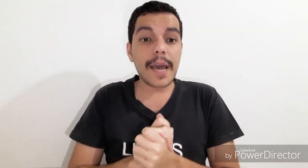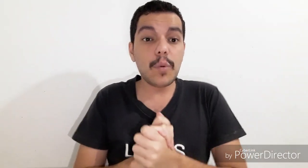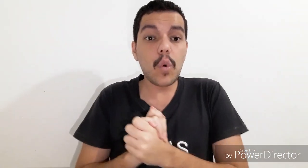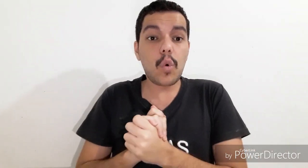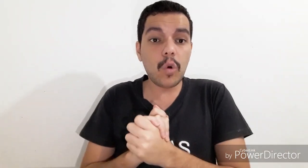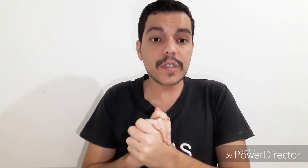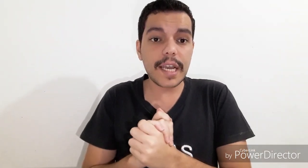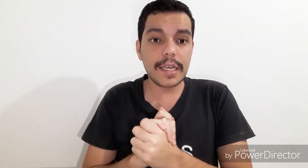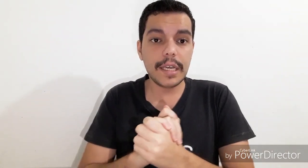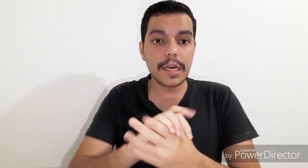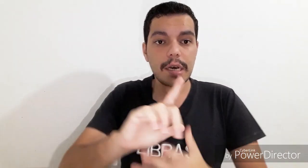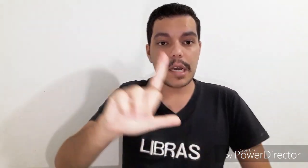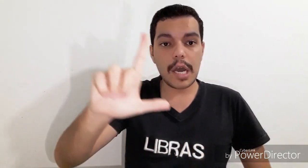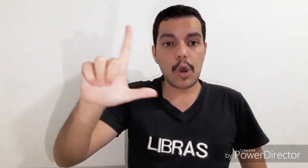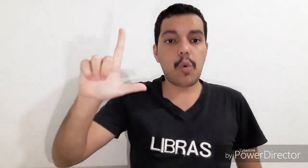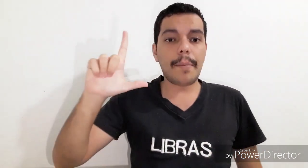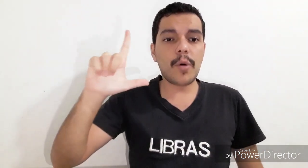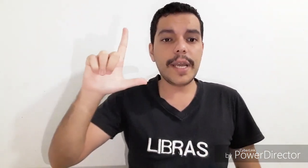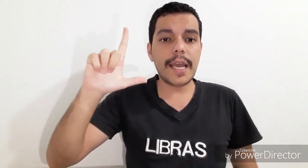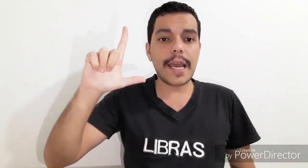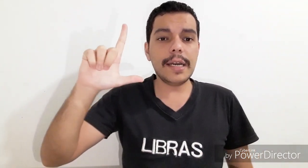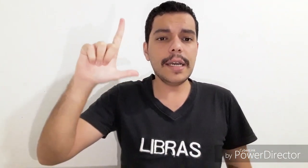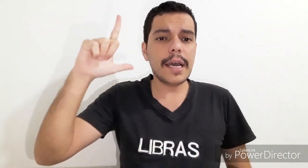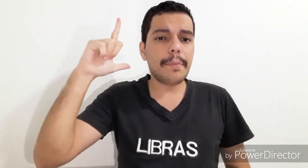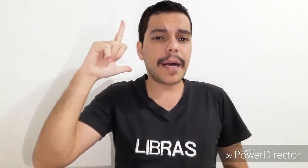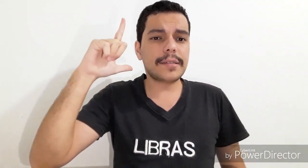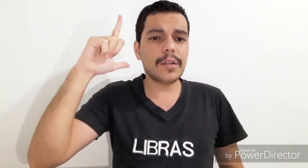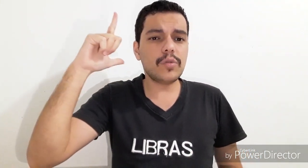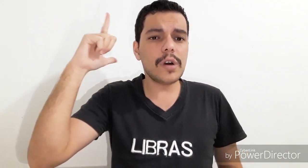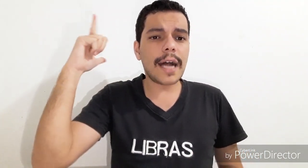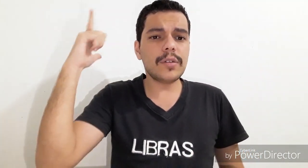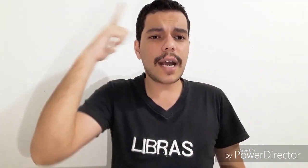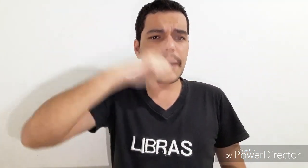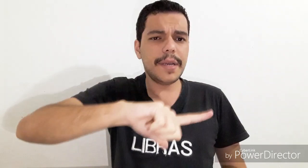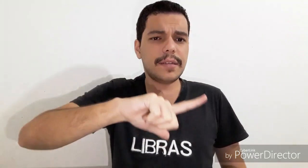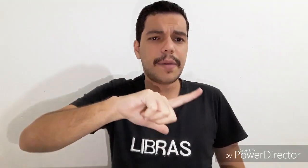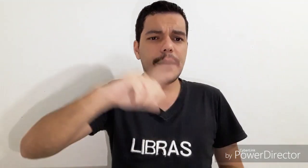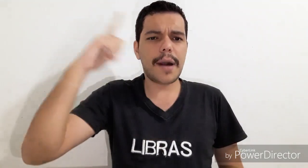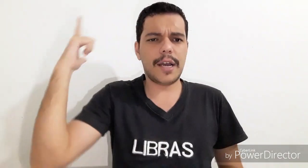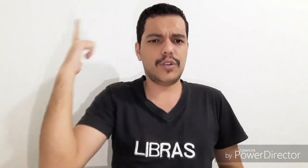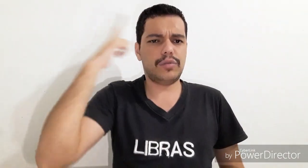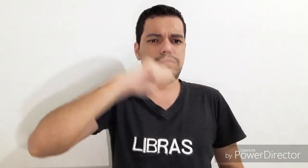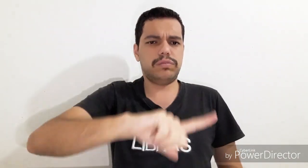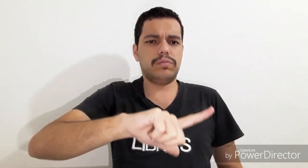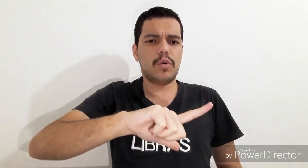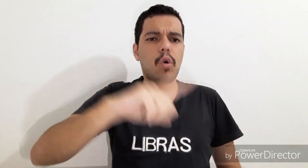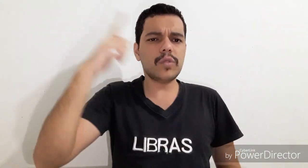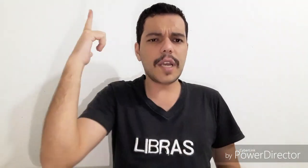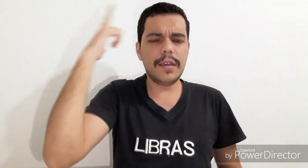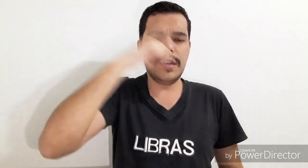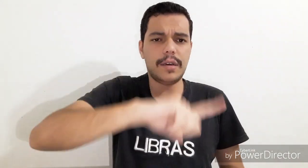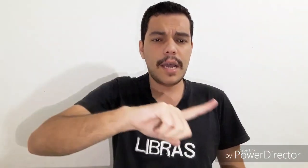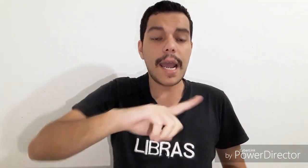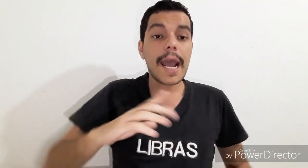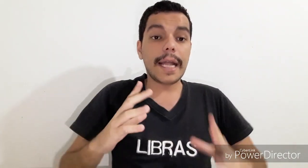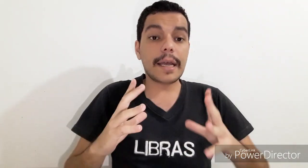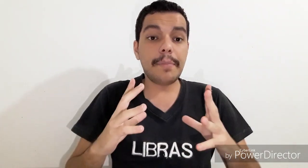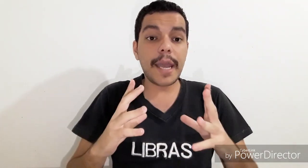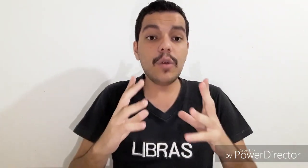Verbo conseguir, com a mão em L, passando do lado da cabeça para baixo. Conseguir é também